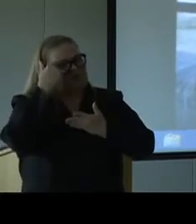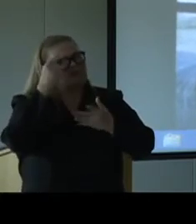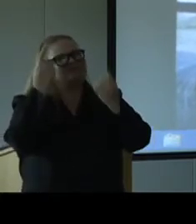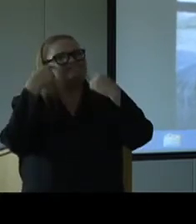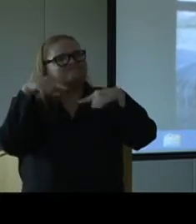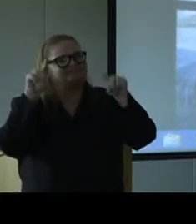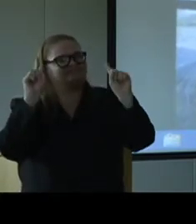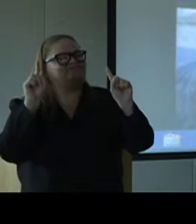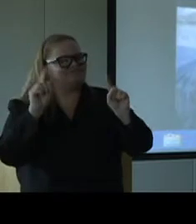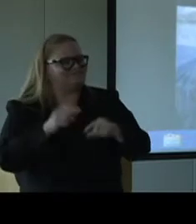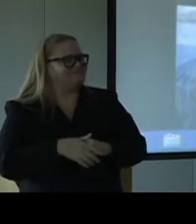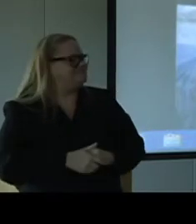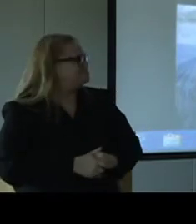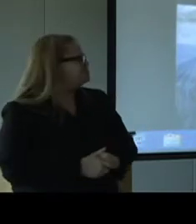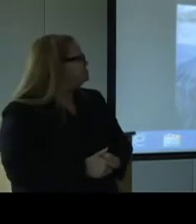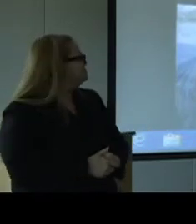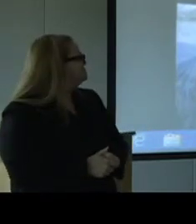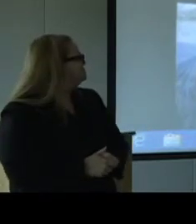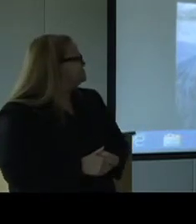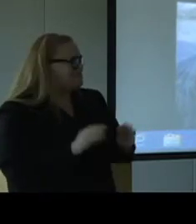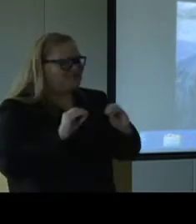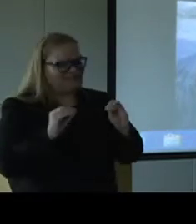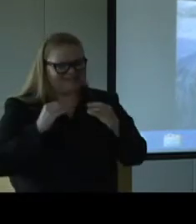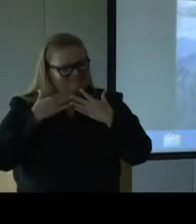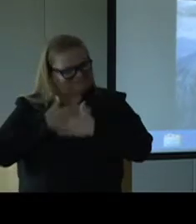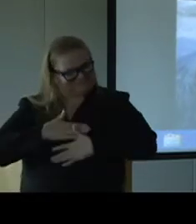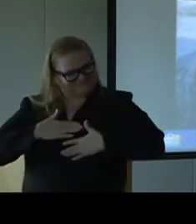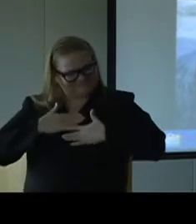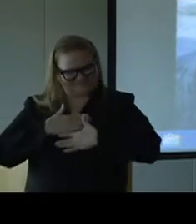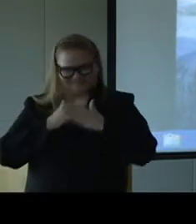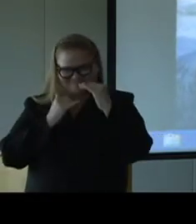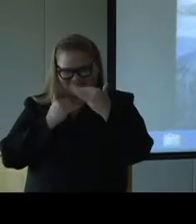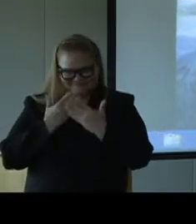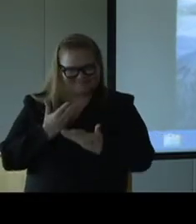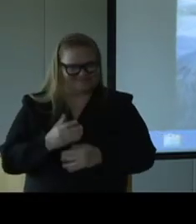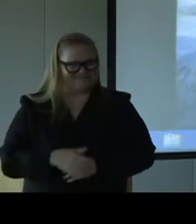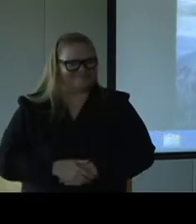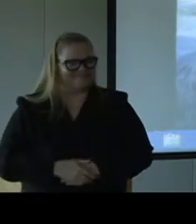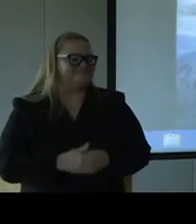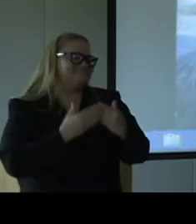se dé. Así que nada, que lo disfrute mucho.